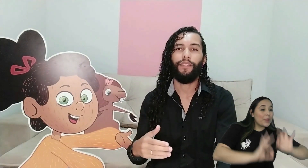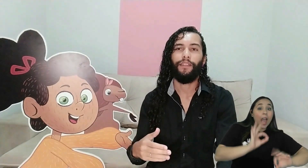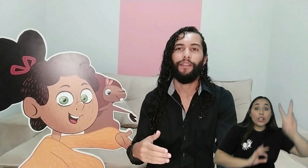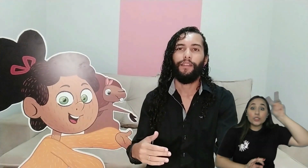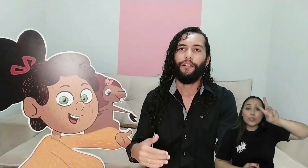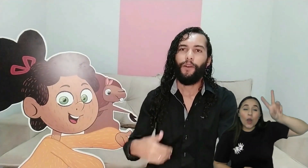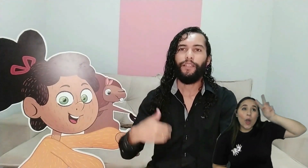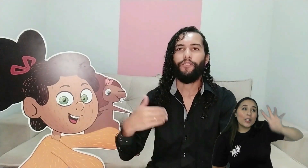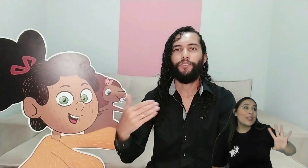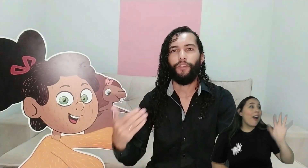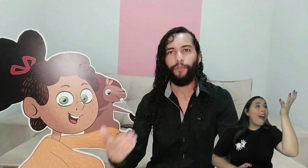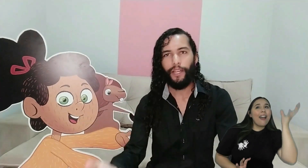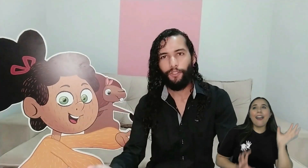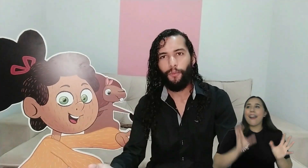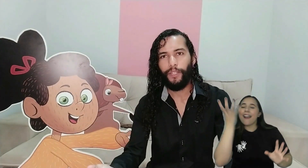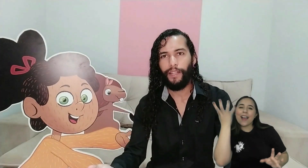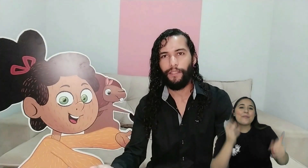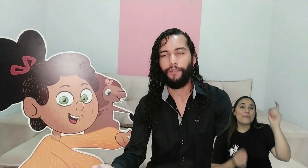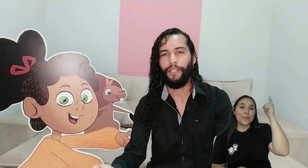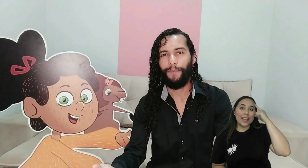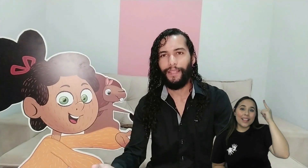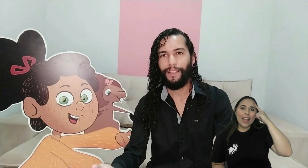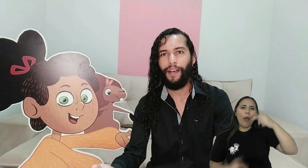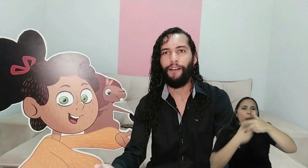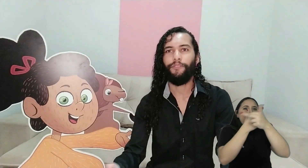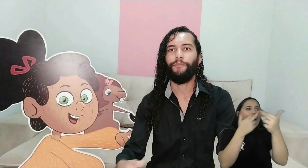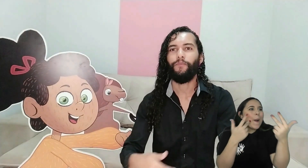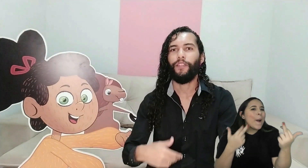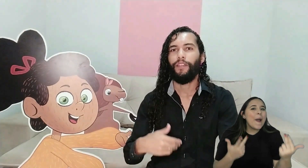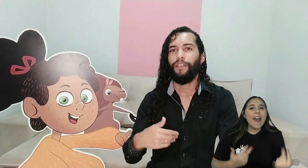para entender quais eram as dificuldades de comunicação que eles passavam,